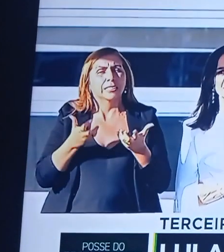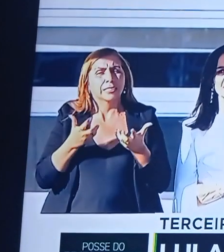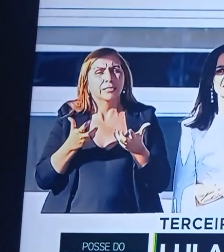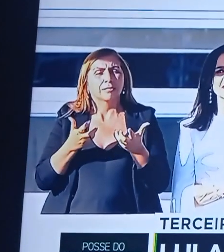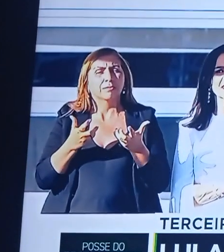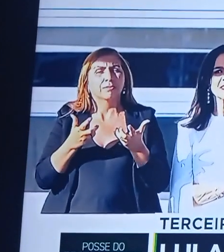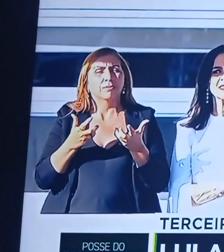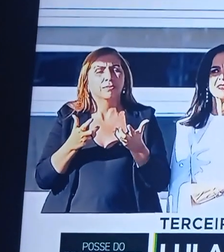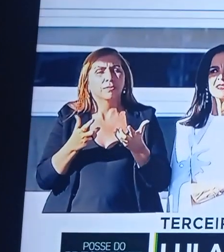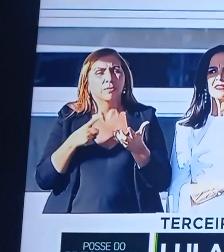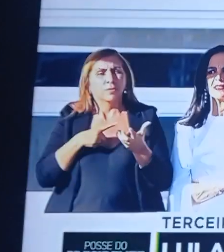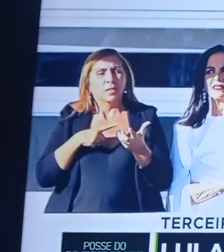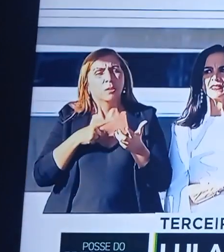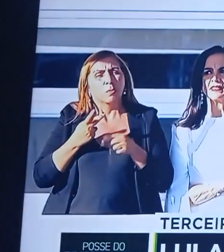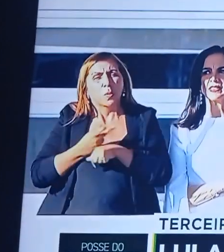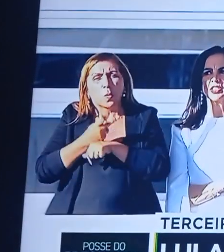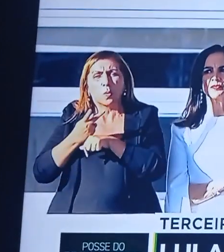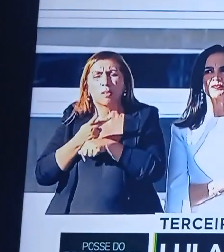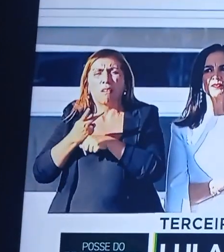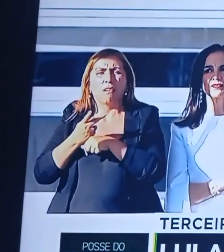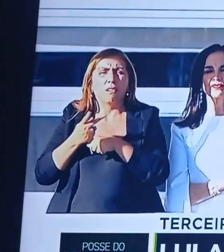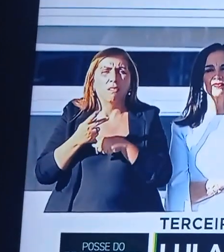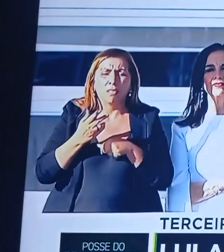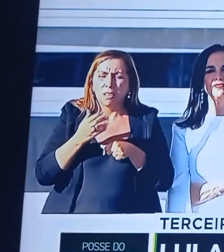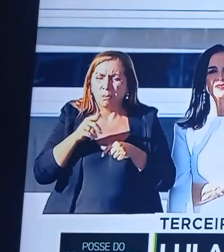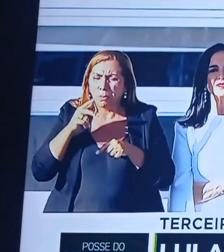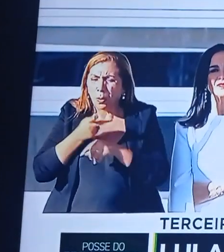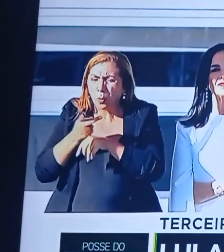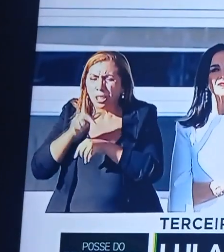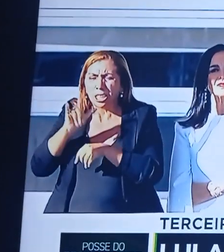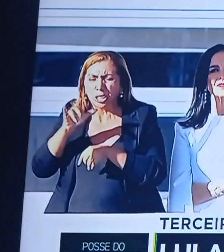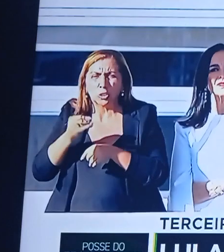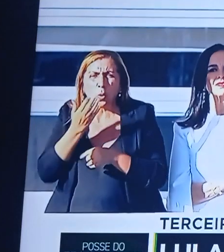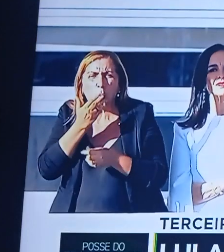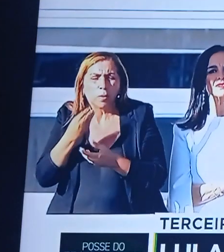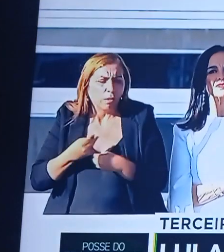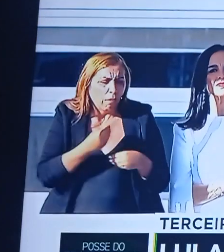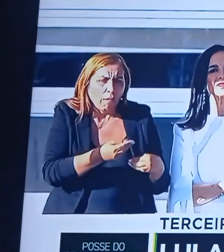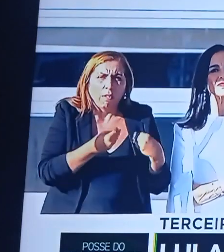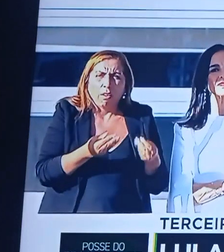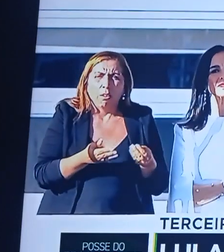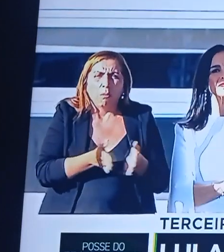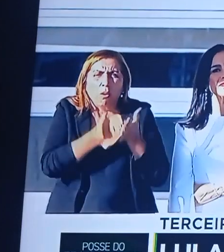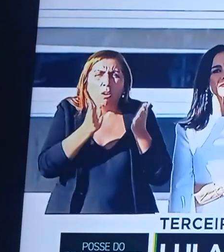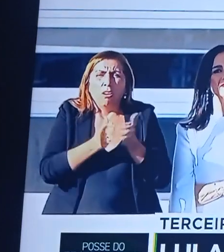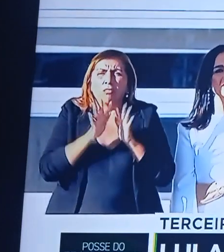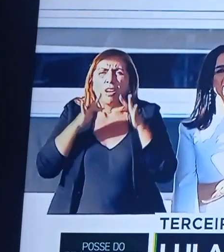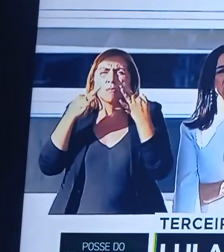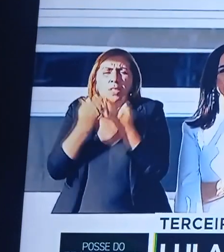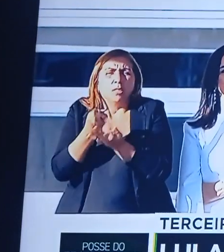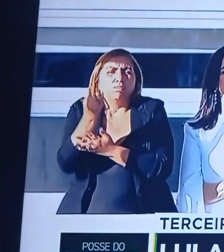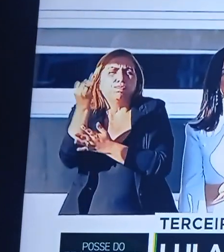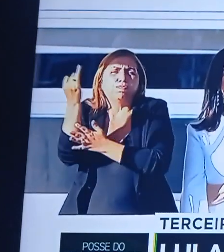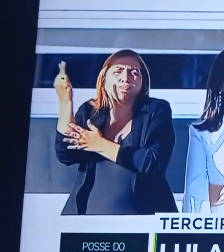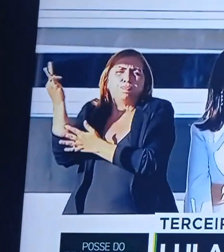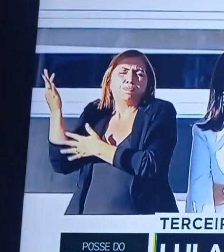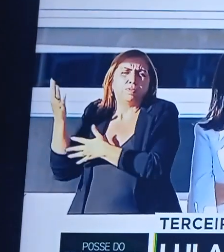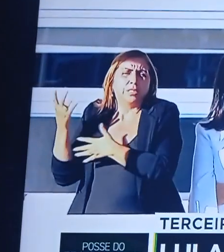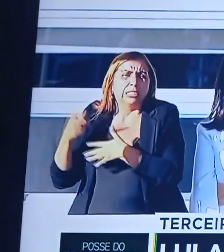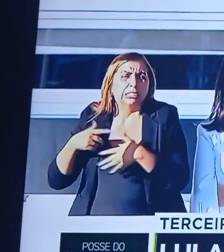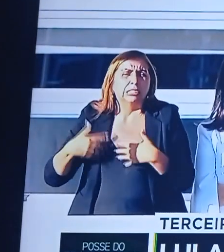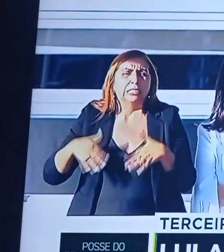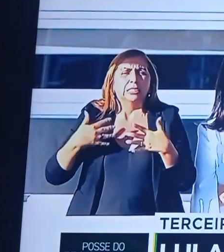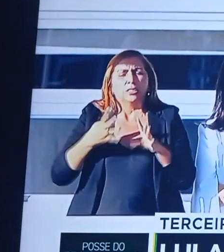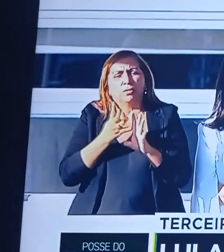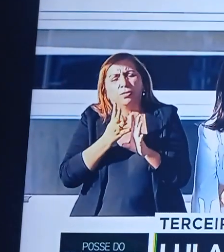garimpando lixo em busca de alimento para os seus filhos. Famílias inteiras dormindo ao relento, enfrentando